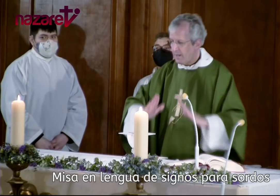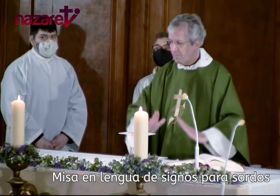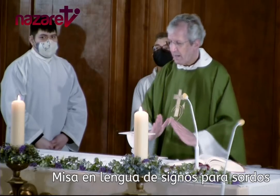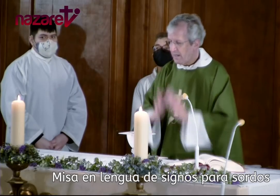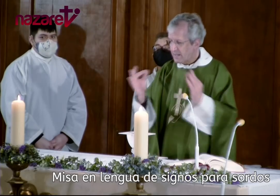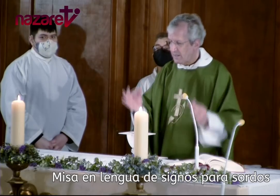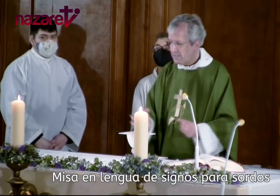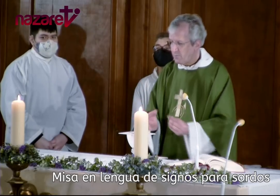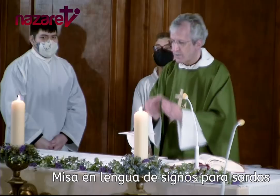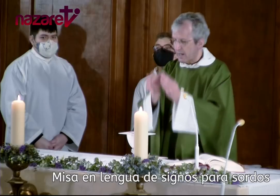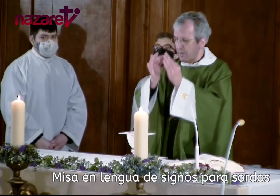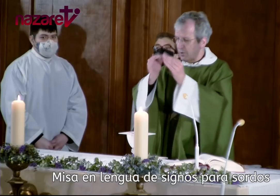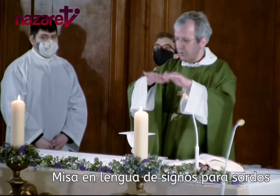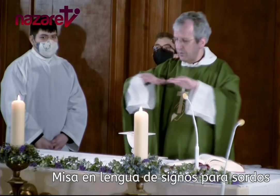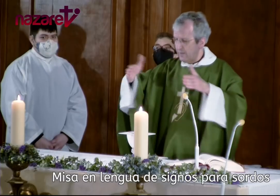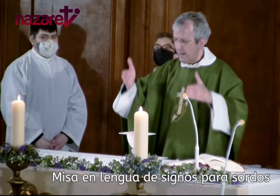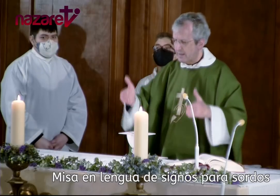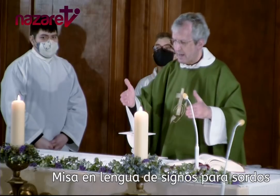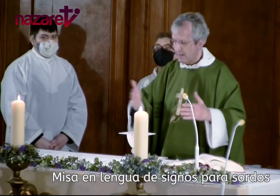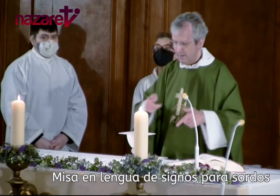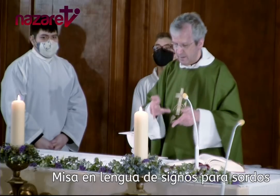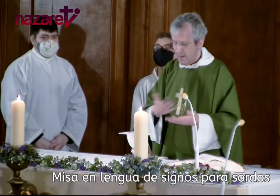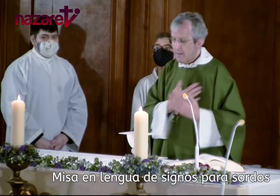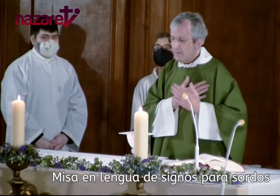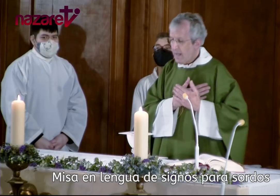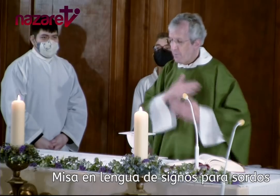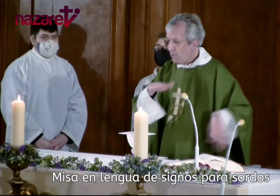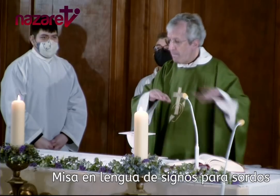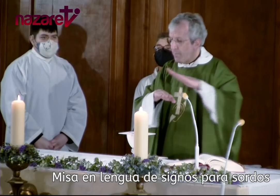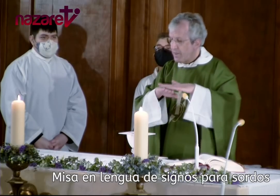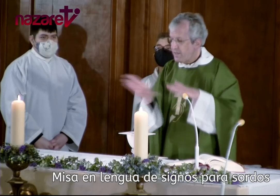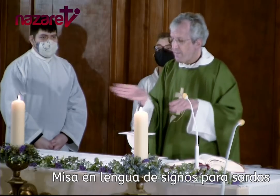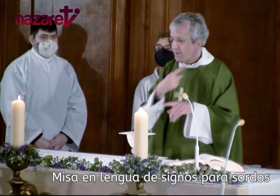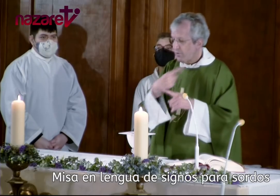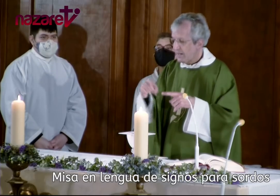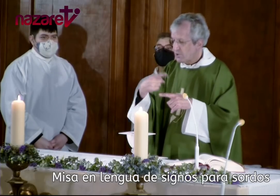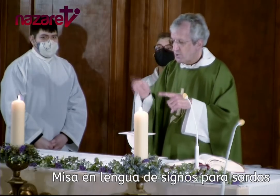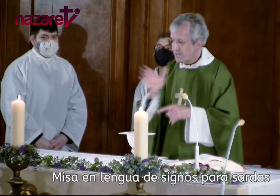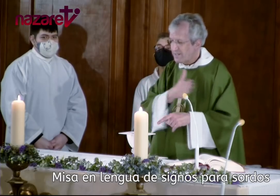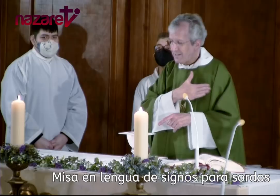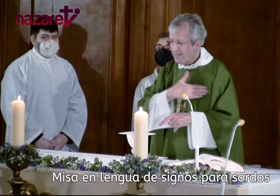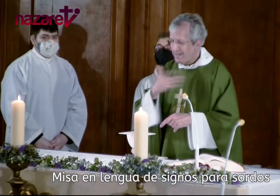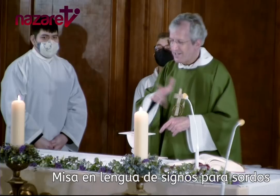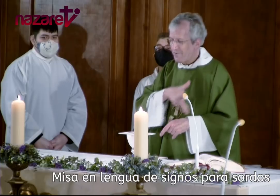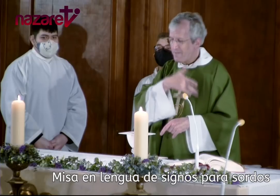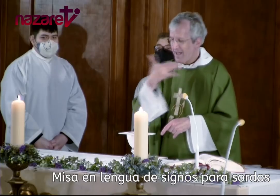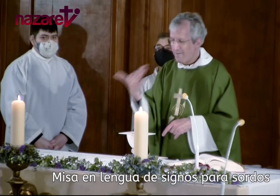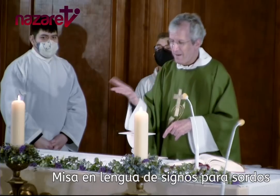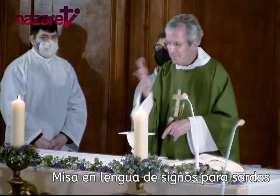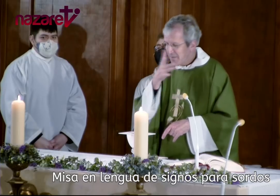en el Santísimo Sacramento del altar. Te amo por encima de todas las cosas y te deseo en mi alma. Ya